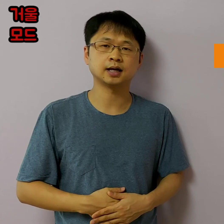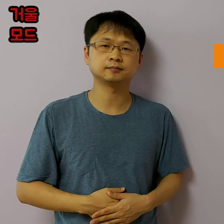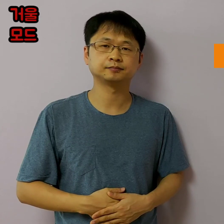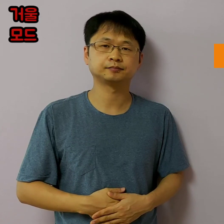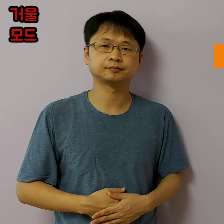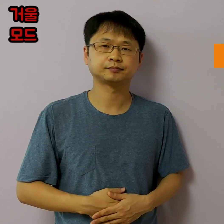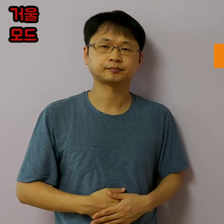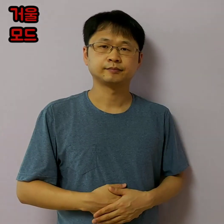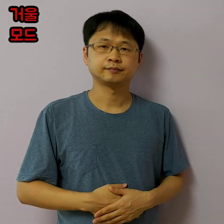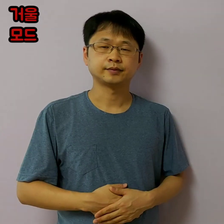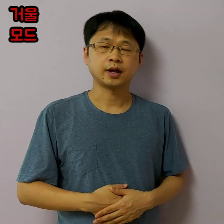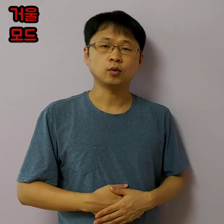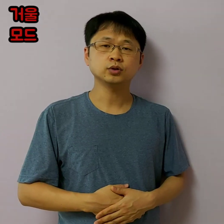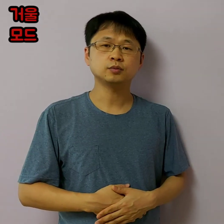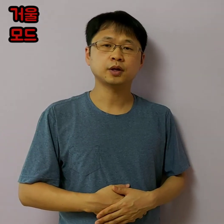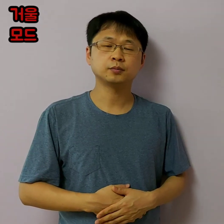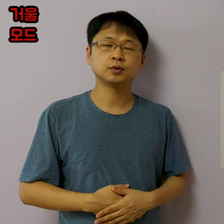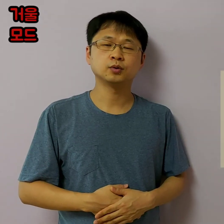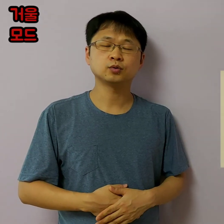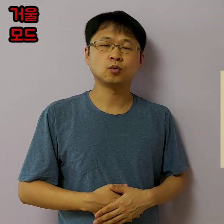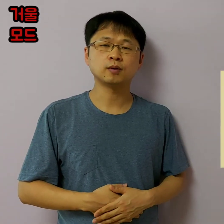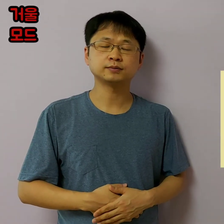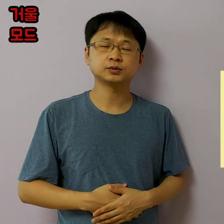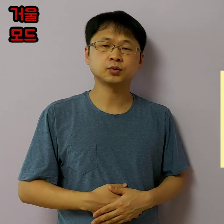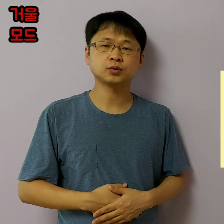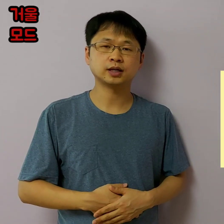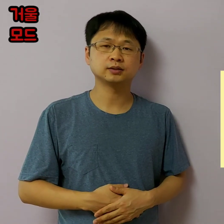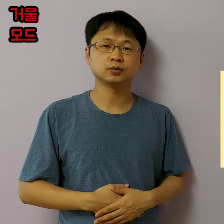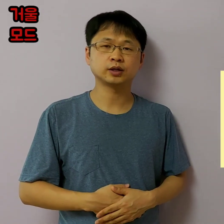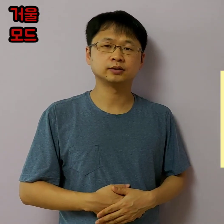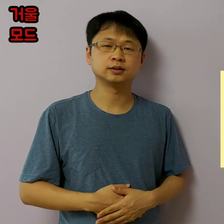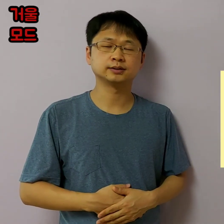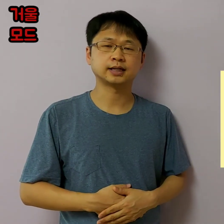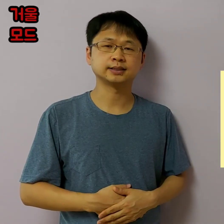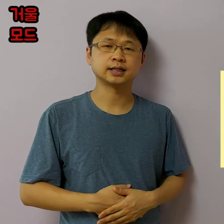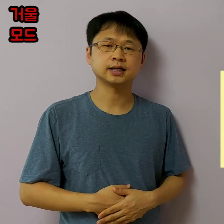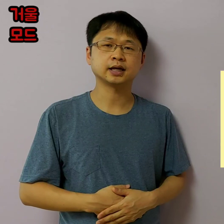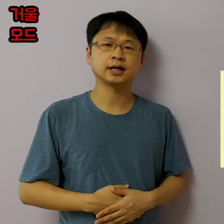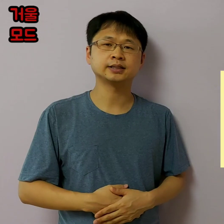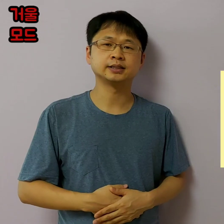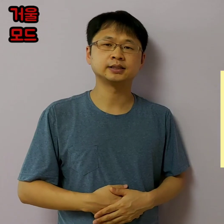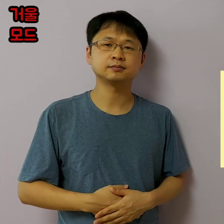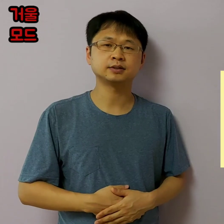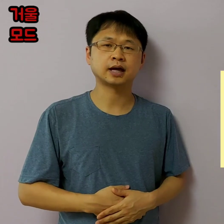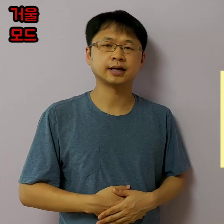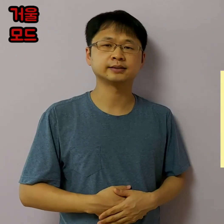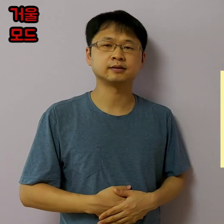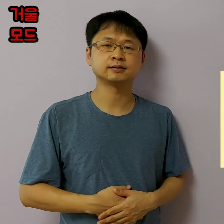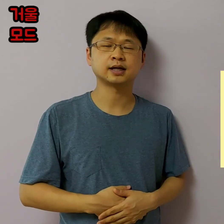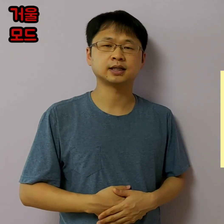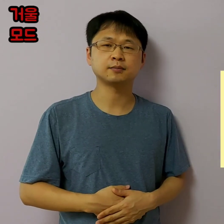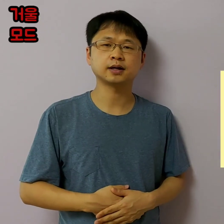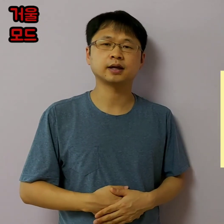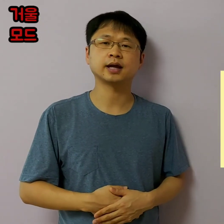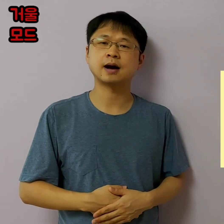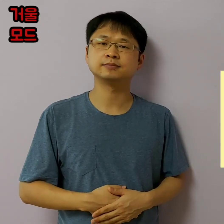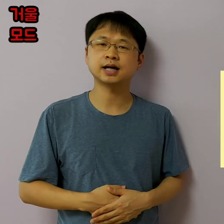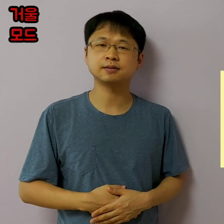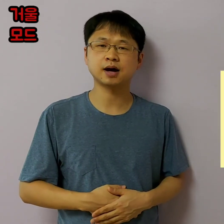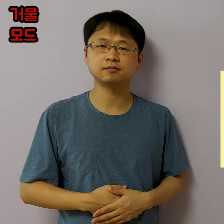하겠습니다. 네, 오늘 배워본 고맙소라는 노래는 잔잔하게 진심을 다해서 상대방에게 감사의